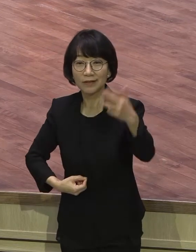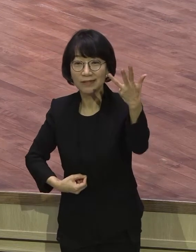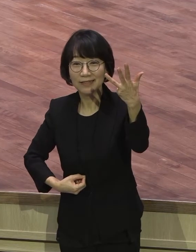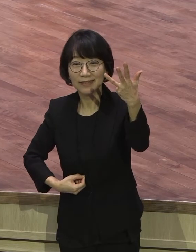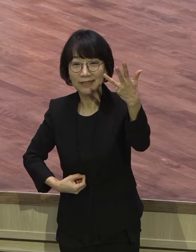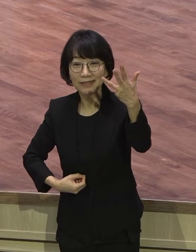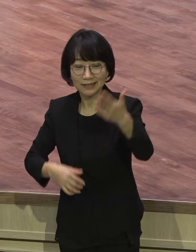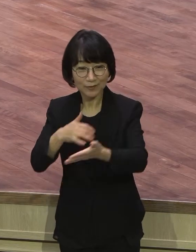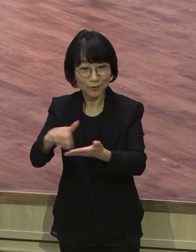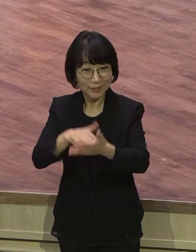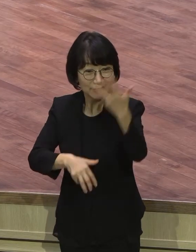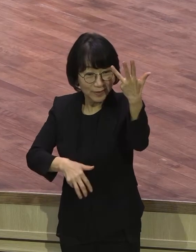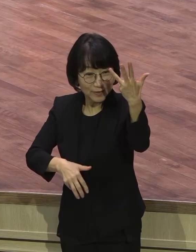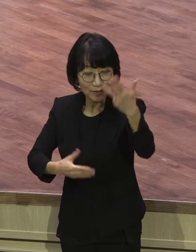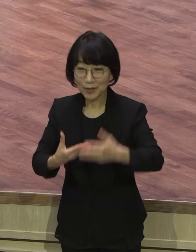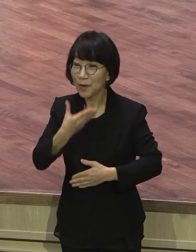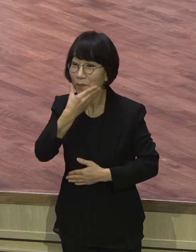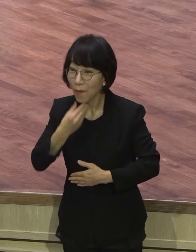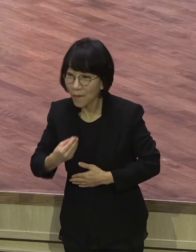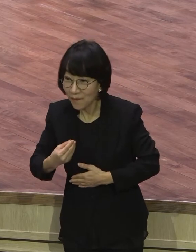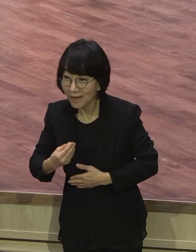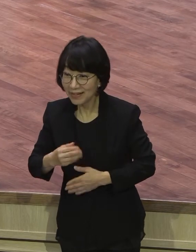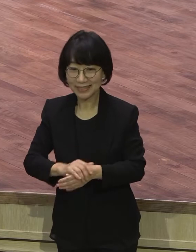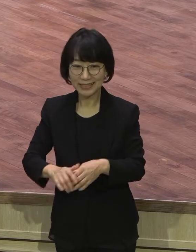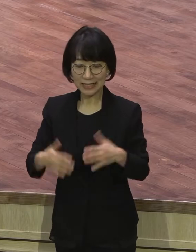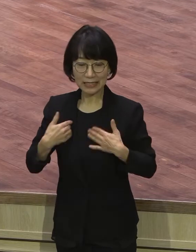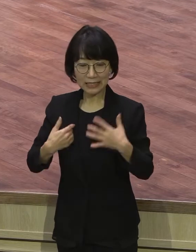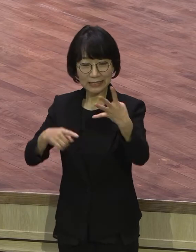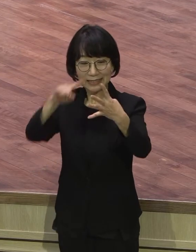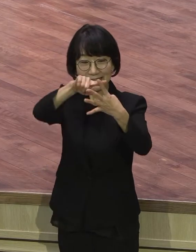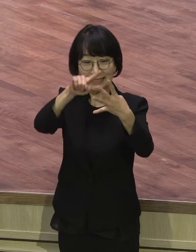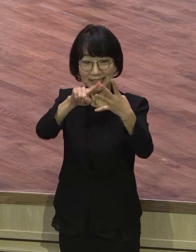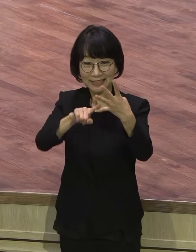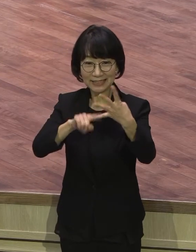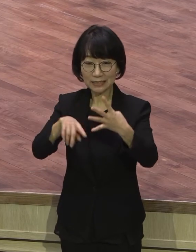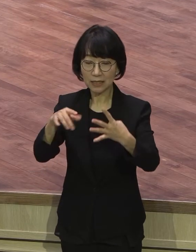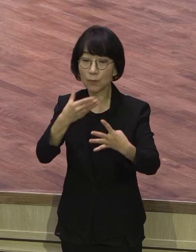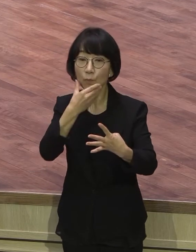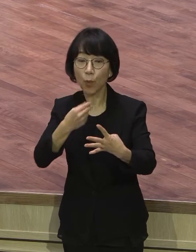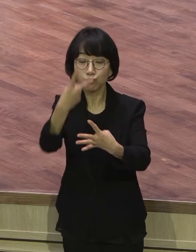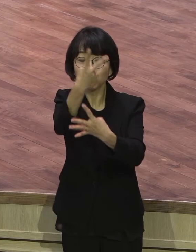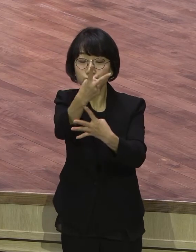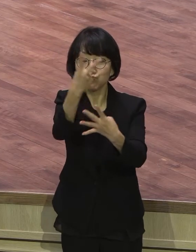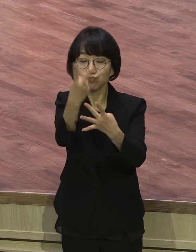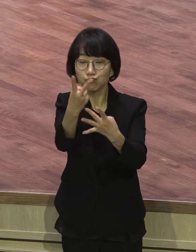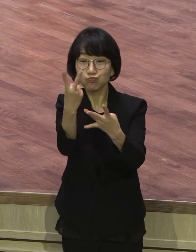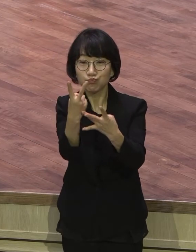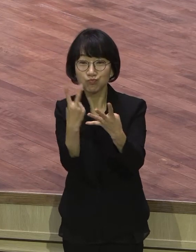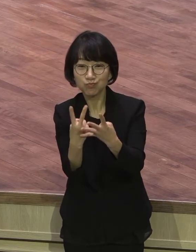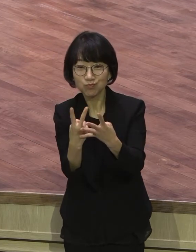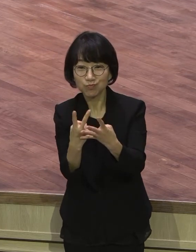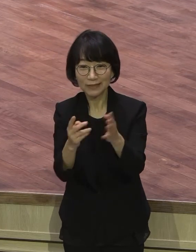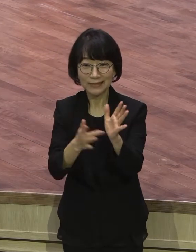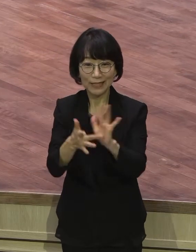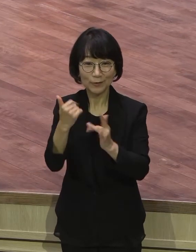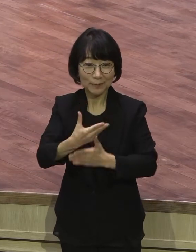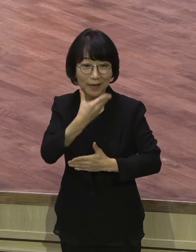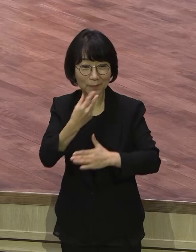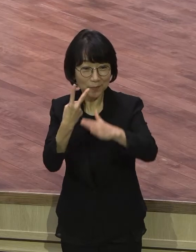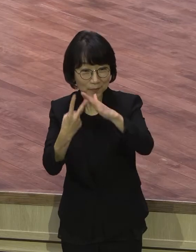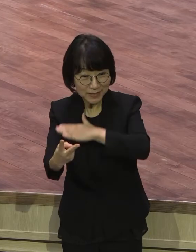여덟 가지 복, 팔복을 말씀하셨는데 제가 4주에 걸쳐서 예수님의 행복 비전이라는 주제로 말씀을